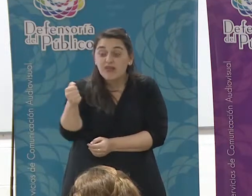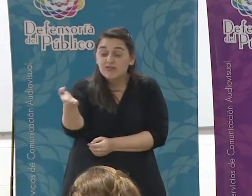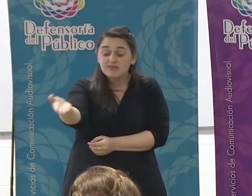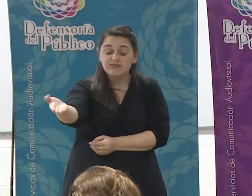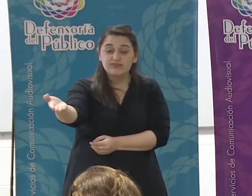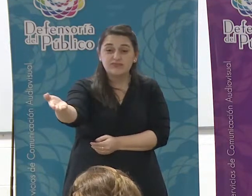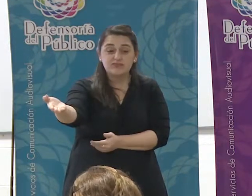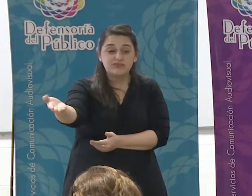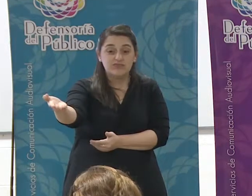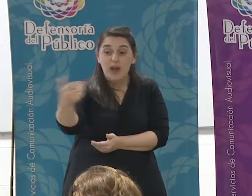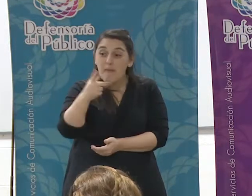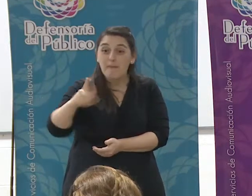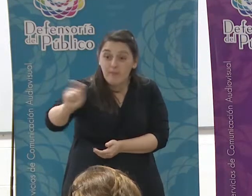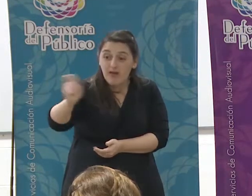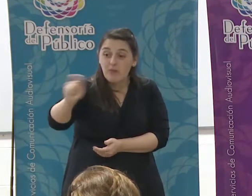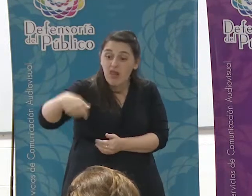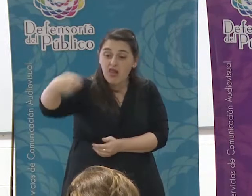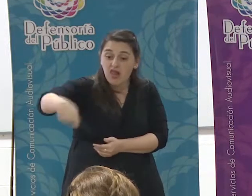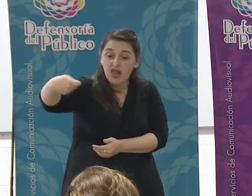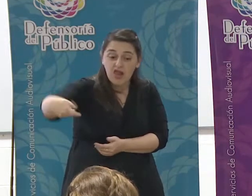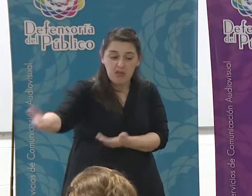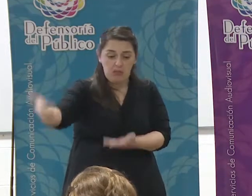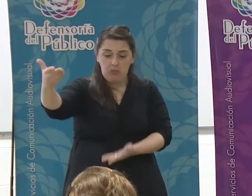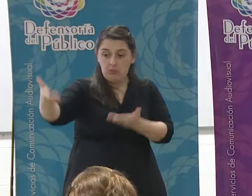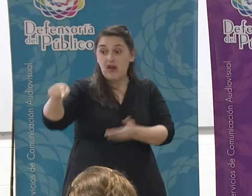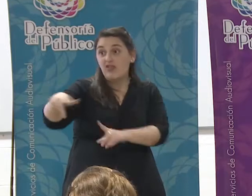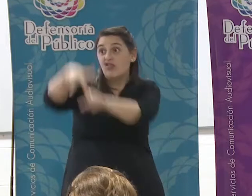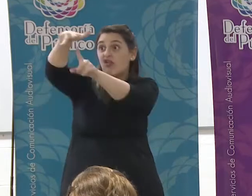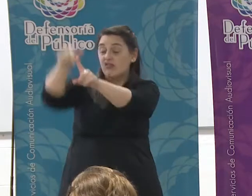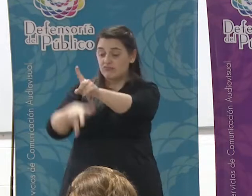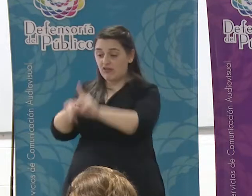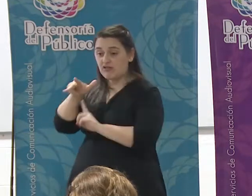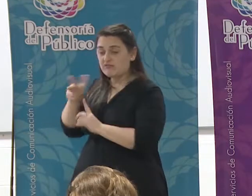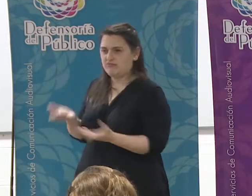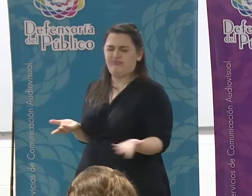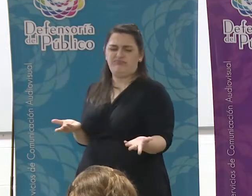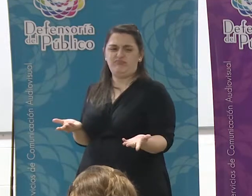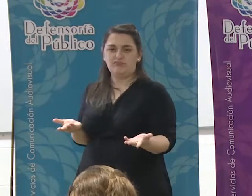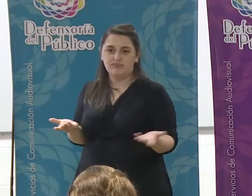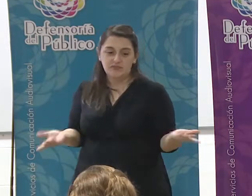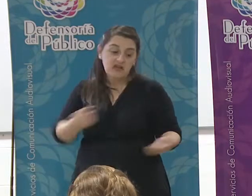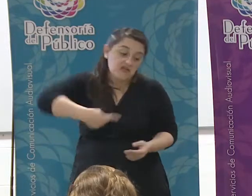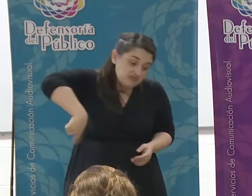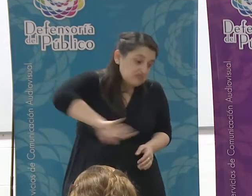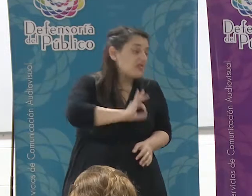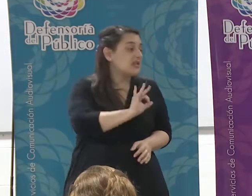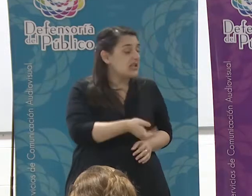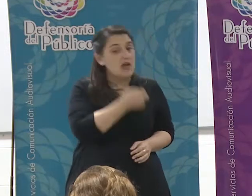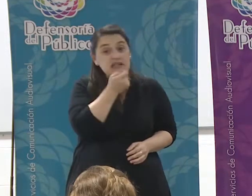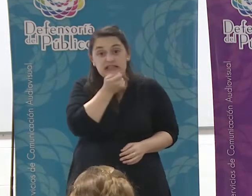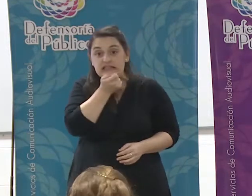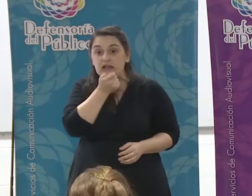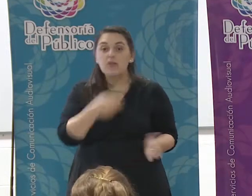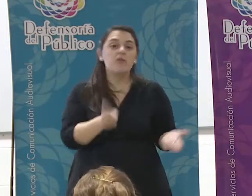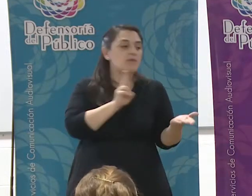pesos, digamos, mensuales para poder tener esa torre que tiene, ¿no? Y sabemos a veces el daño que por ahí, si no está fiscalizado,